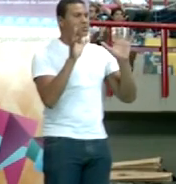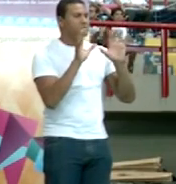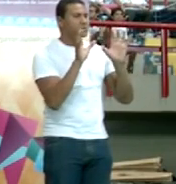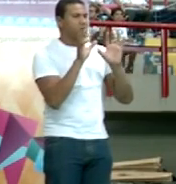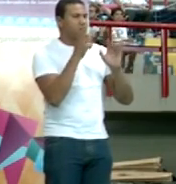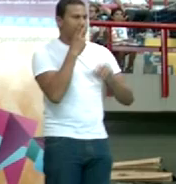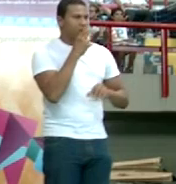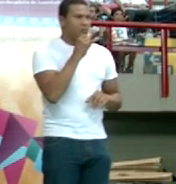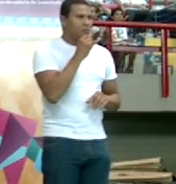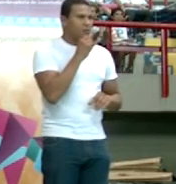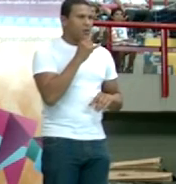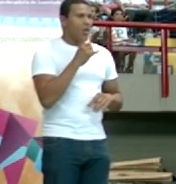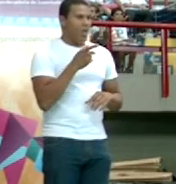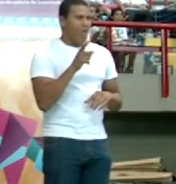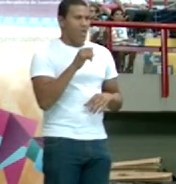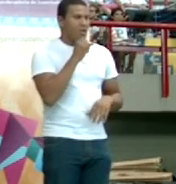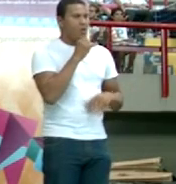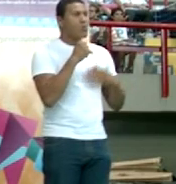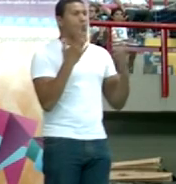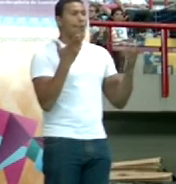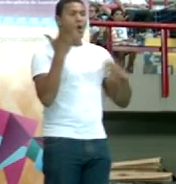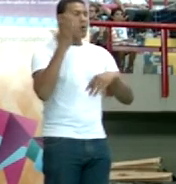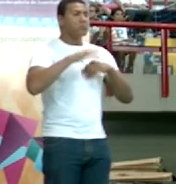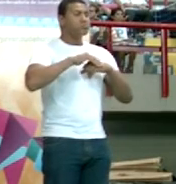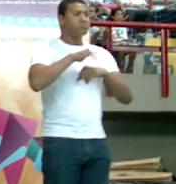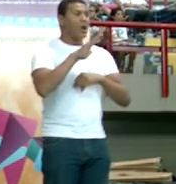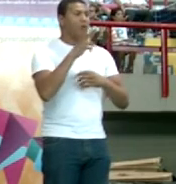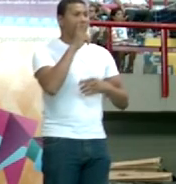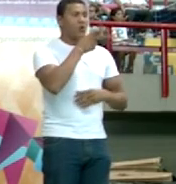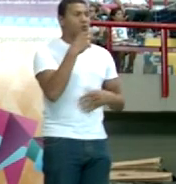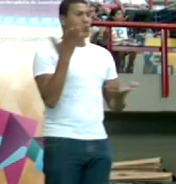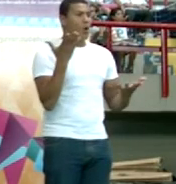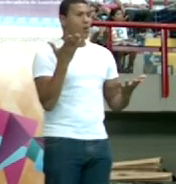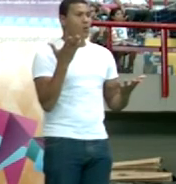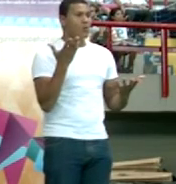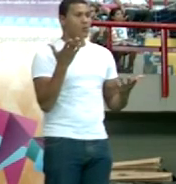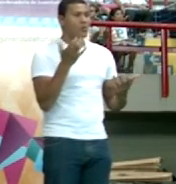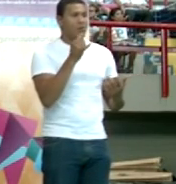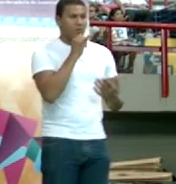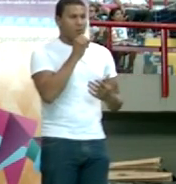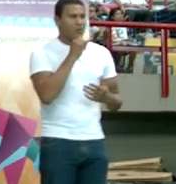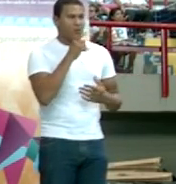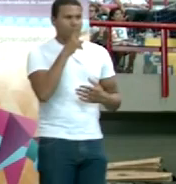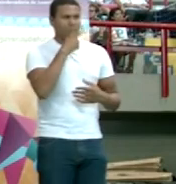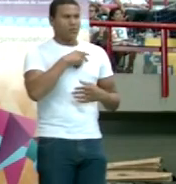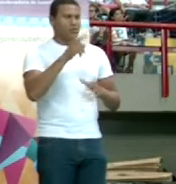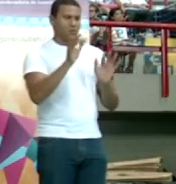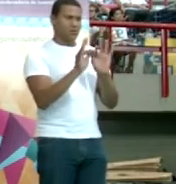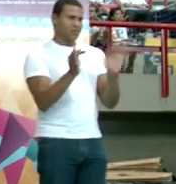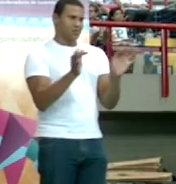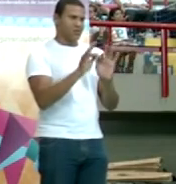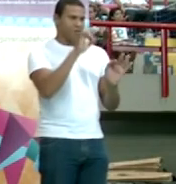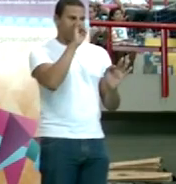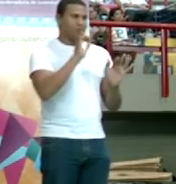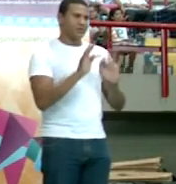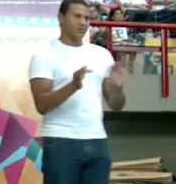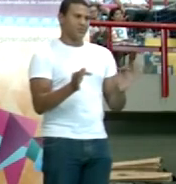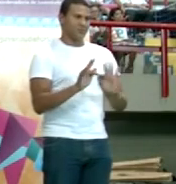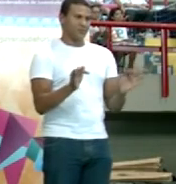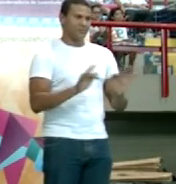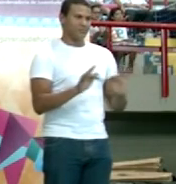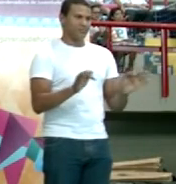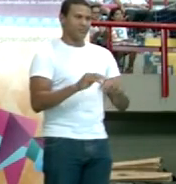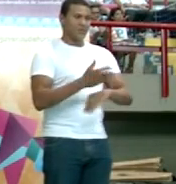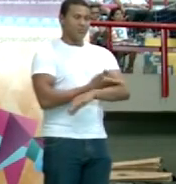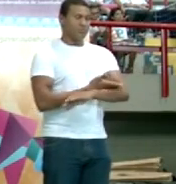maior potência? Aí você diz, professor, e se ela tiver a mesma potência? Gasta a mesma energia? Fui